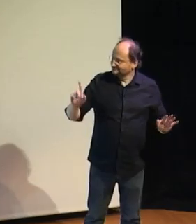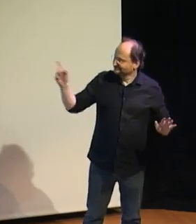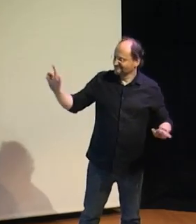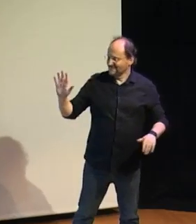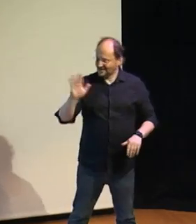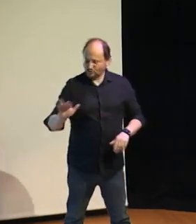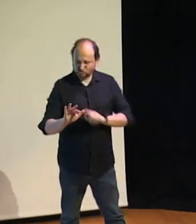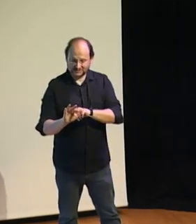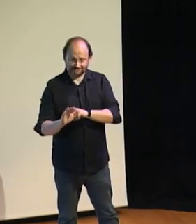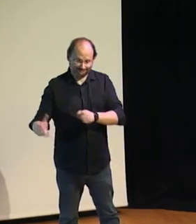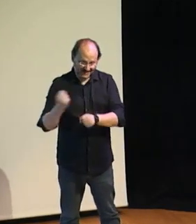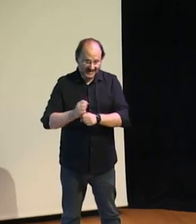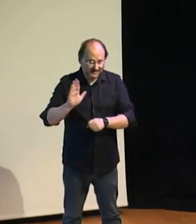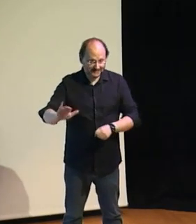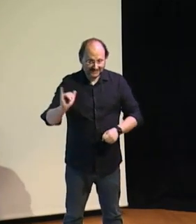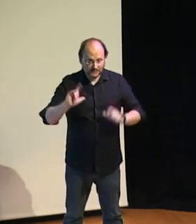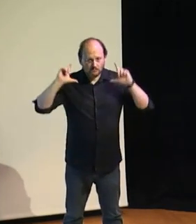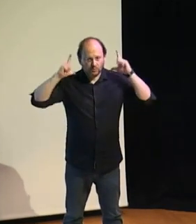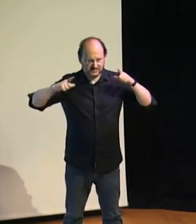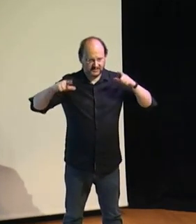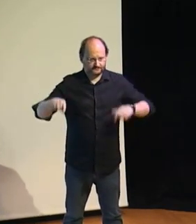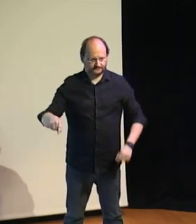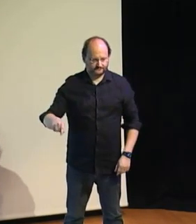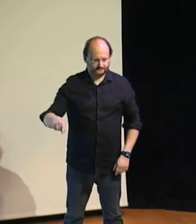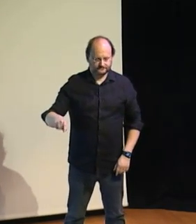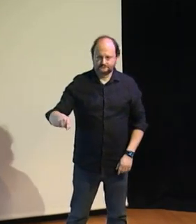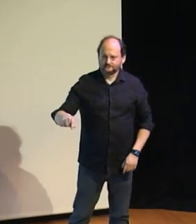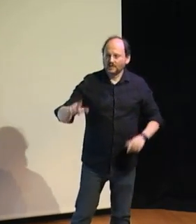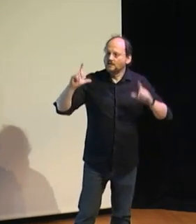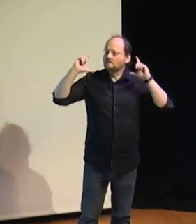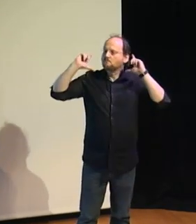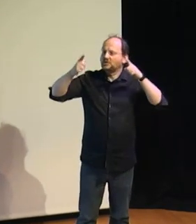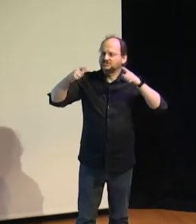parler. La dactylologie a été créée par les moines.